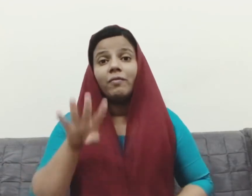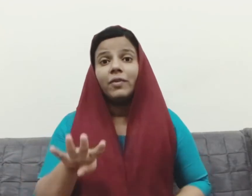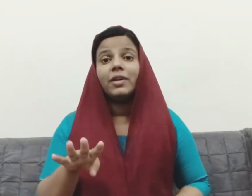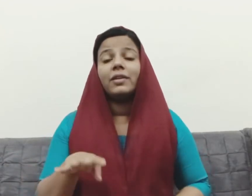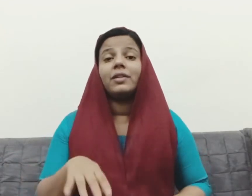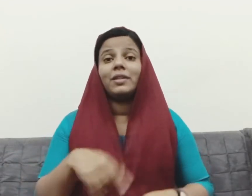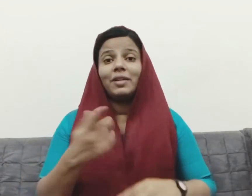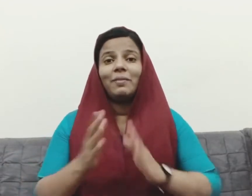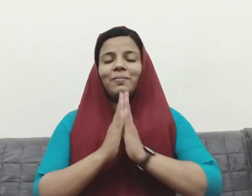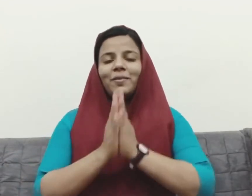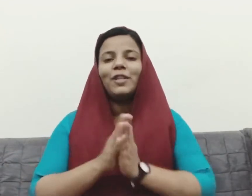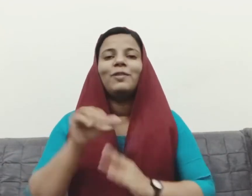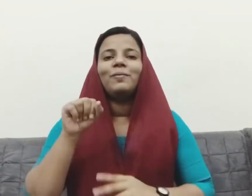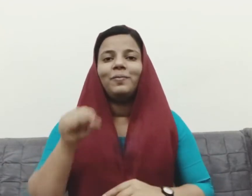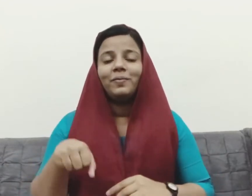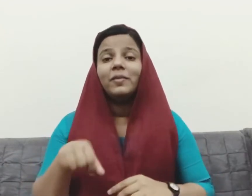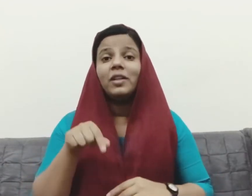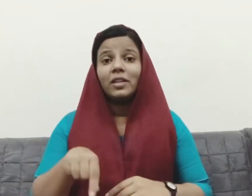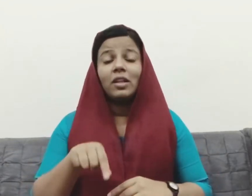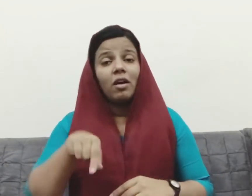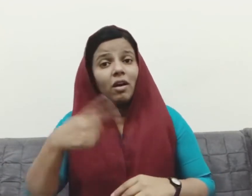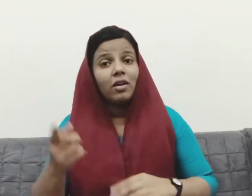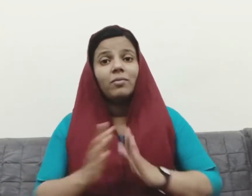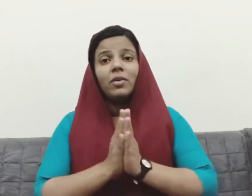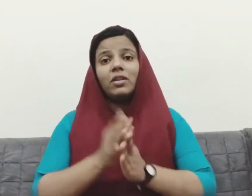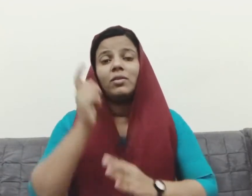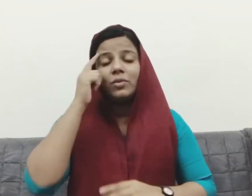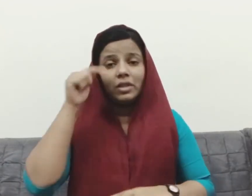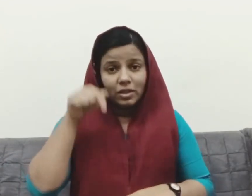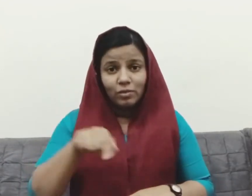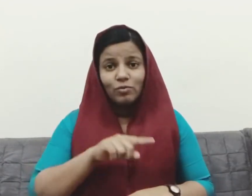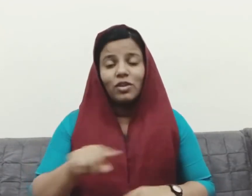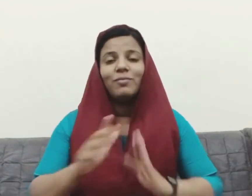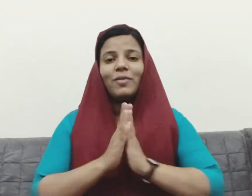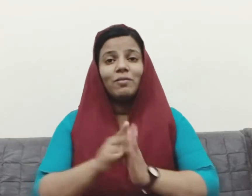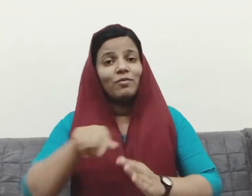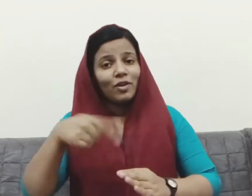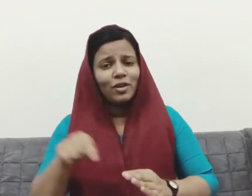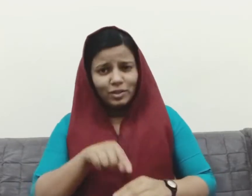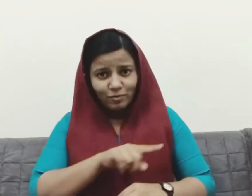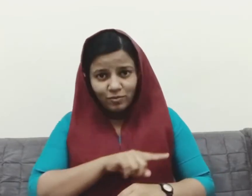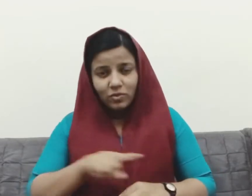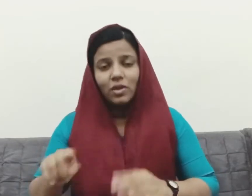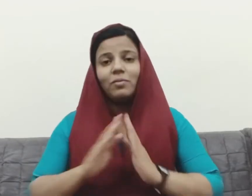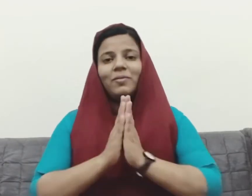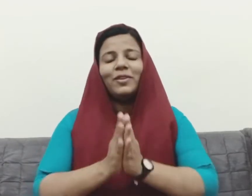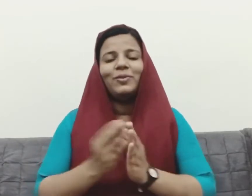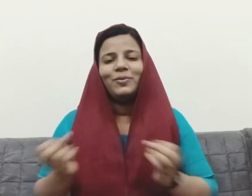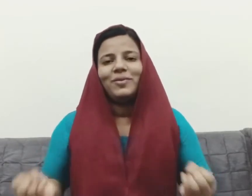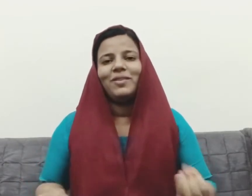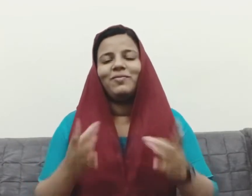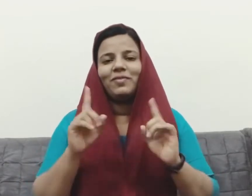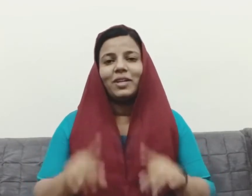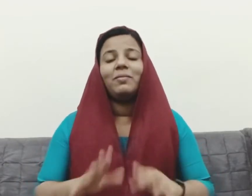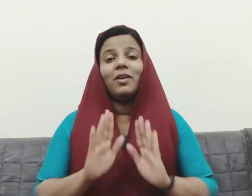നാളെ വൈകിട്ടാണ് ഇനി നമ്മുടെ അടുത്ത യോഗമുള്ളത്. നിങ്ങൾ ഇന്ന് നാളത്തെ മീറ്റിങ്ങിന് വേണ്ടി പ്രാർത്ഥിക്കണം, നാളെയും പ്രാർത്ഥിക്കണം, ഇന്നേ പ്രാർത്ഥിച്ചു തുടങ്ങണം കേട്ടോ. എങ്കിൽ